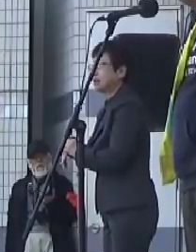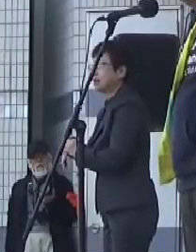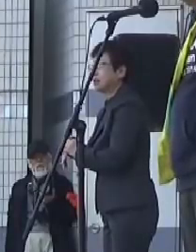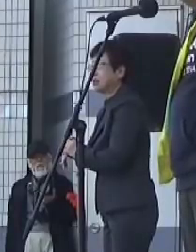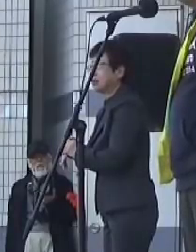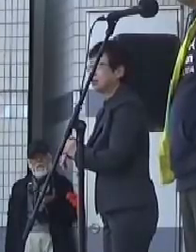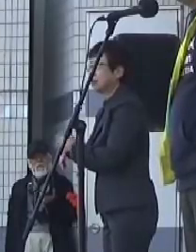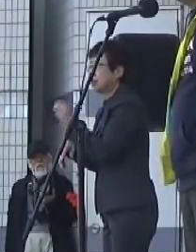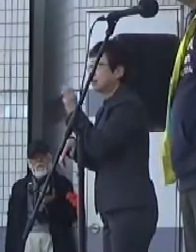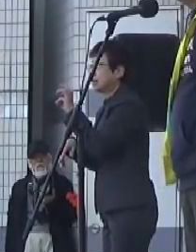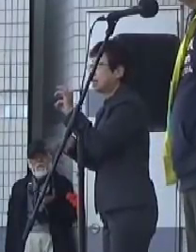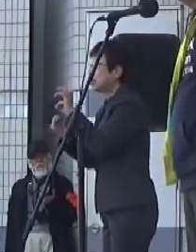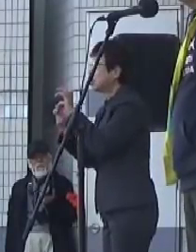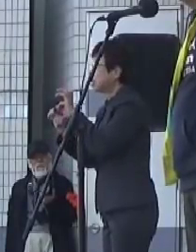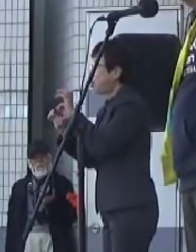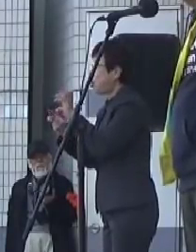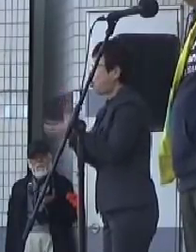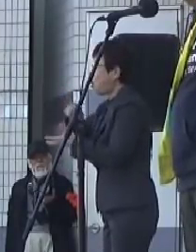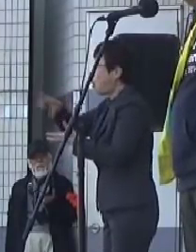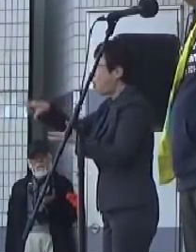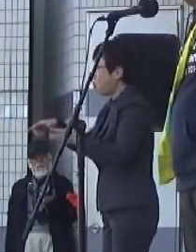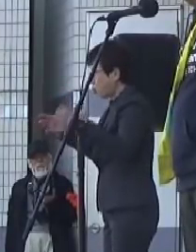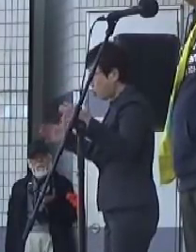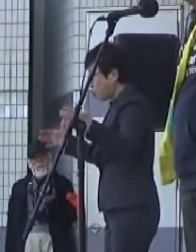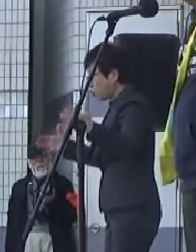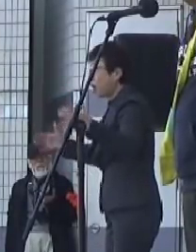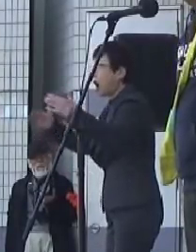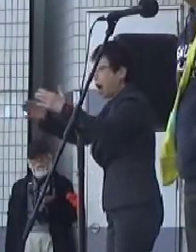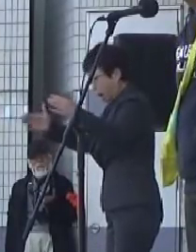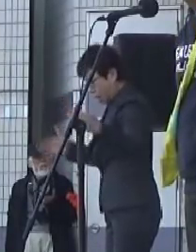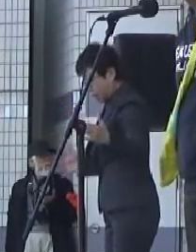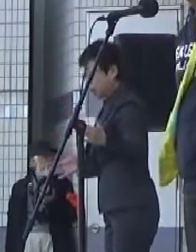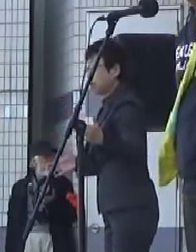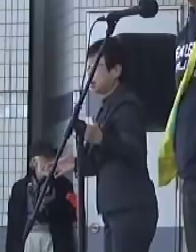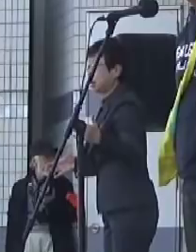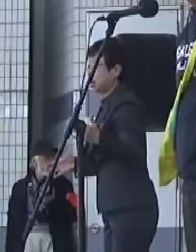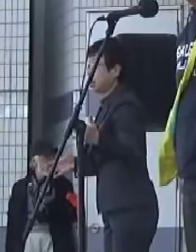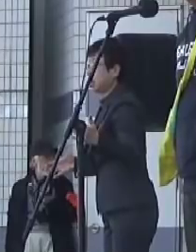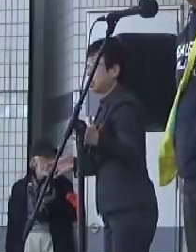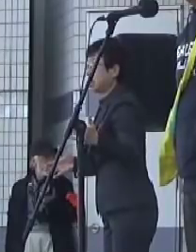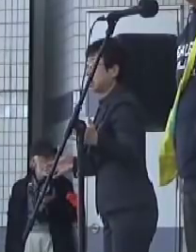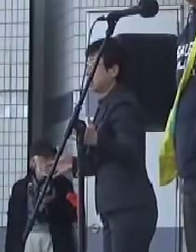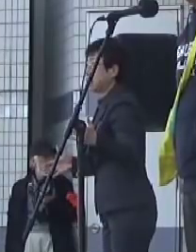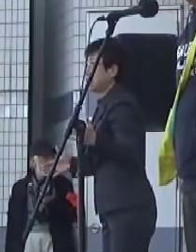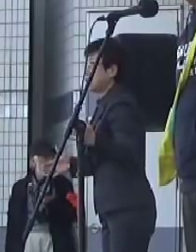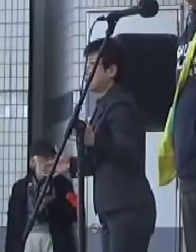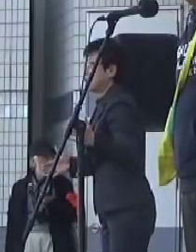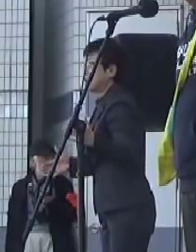30キロという範囲でしか帰還